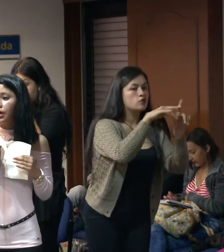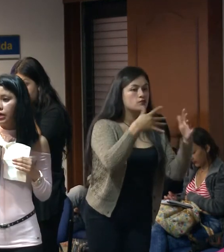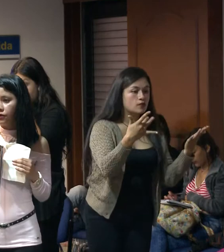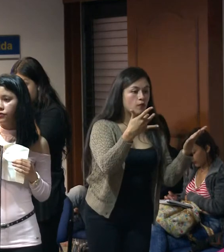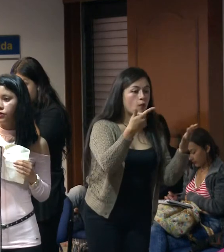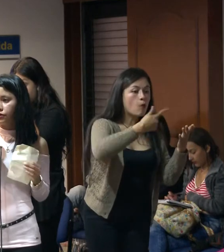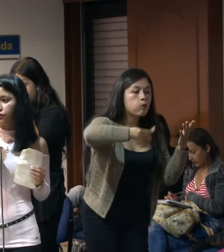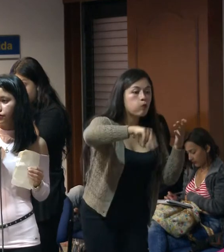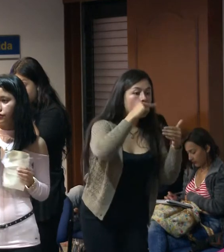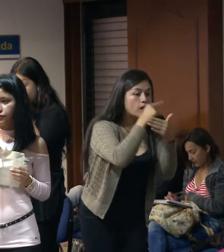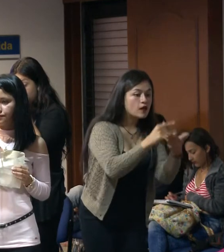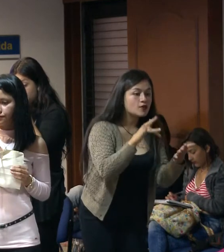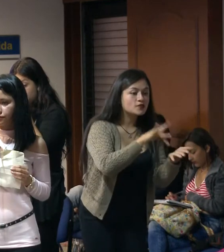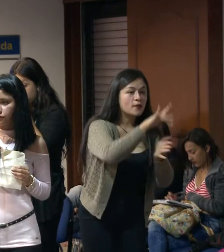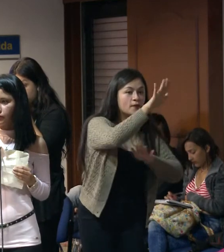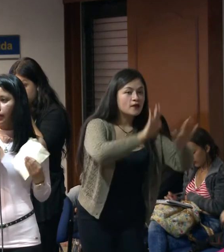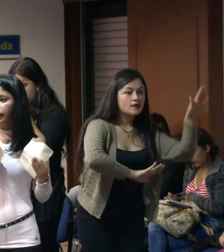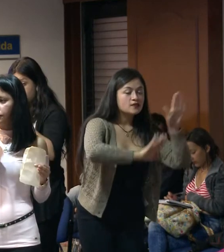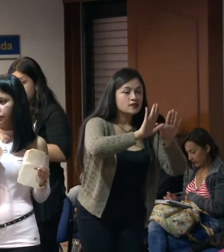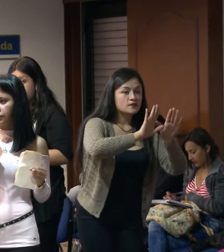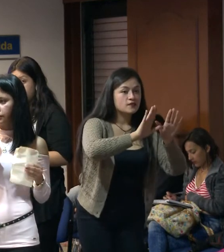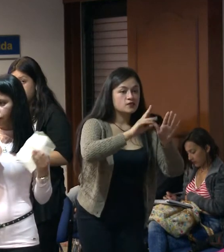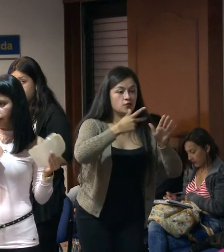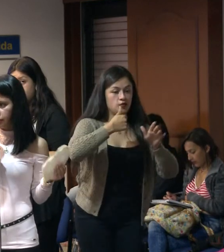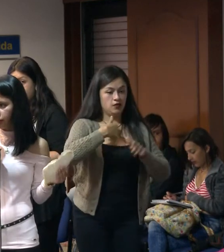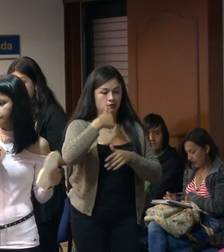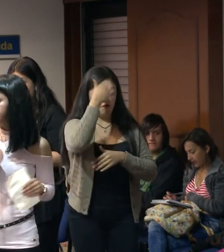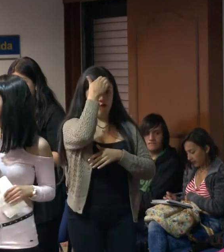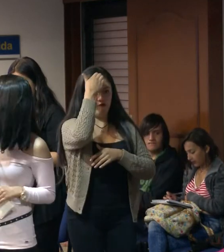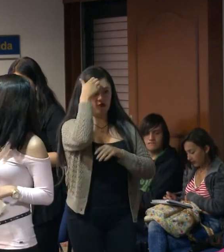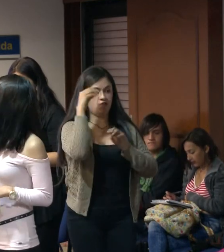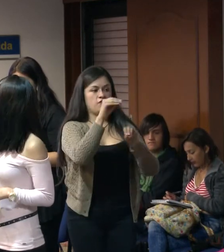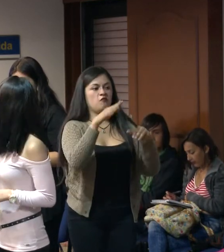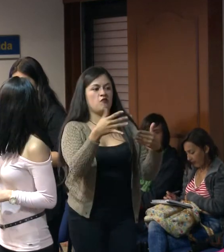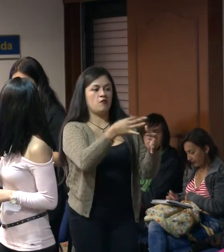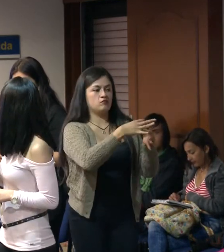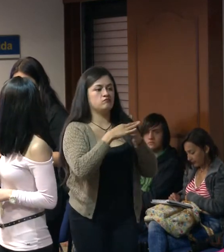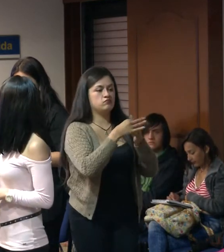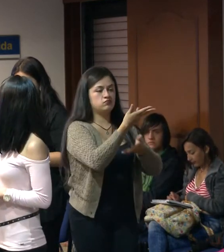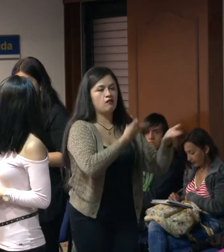niños y nosotros, las docentes en formación.